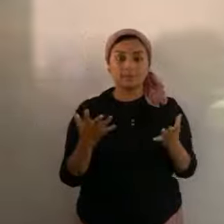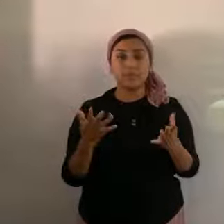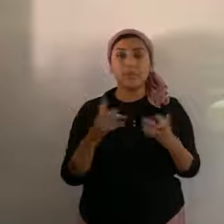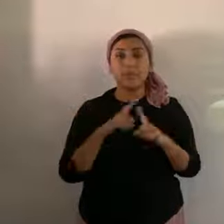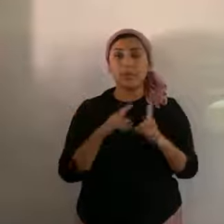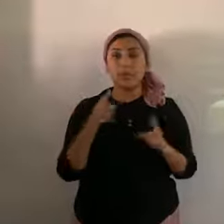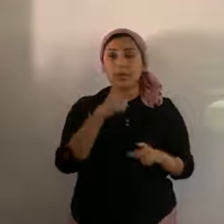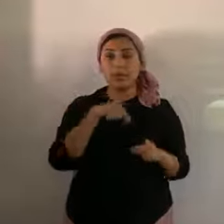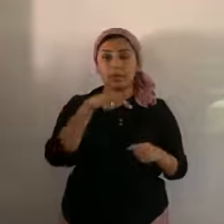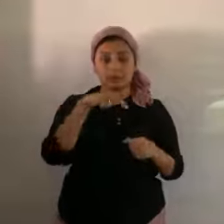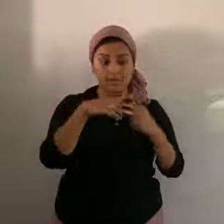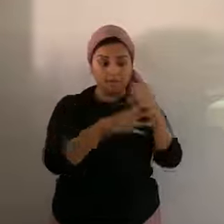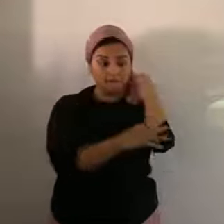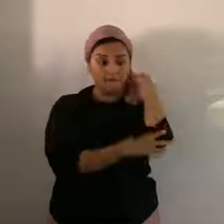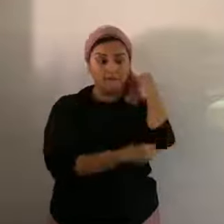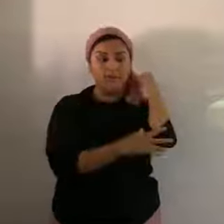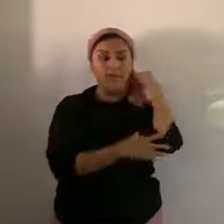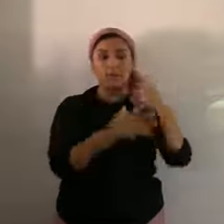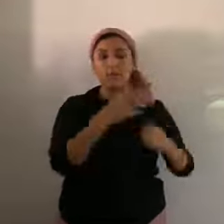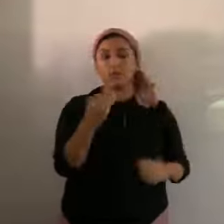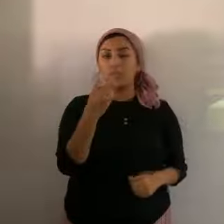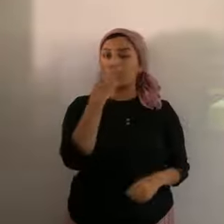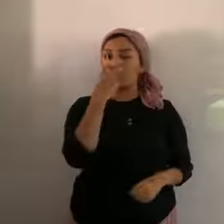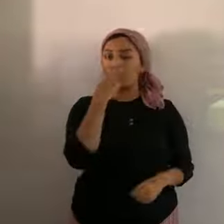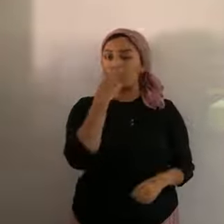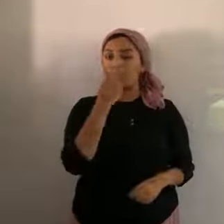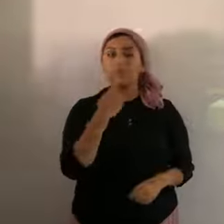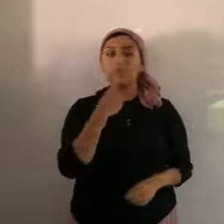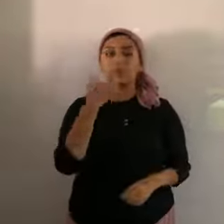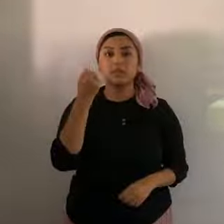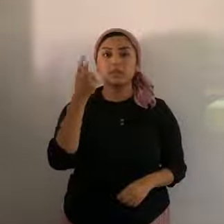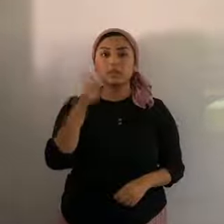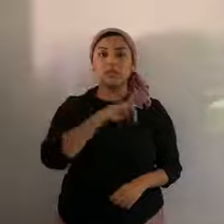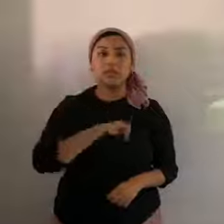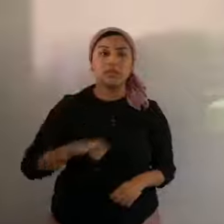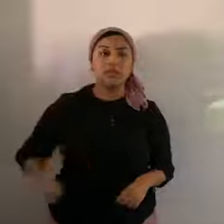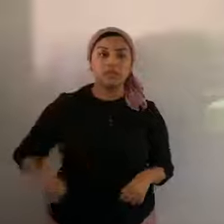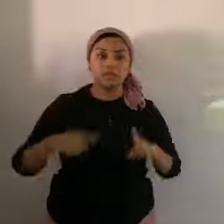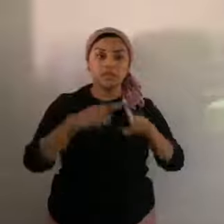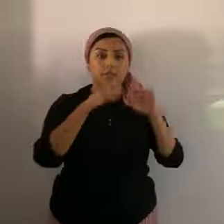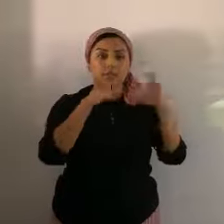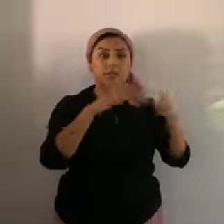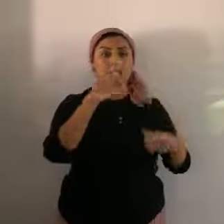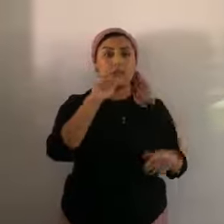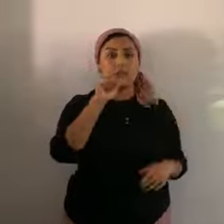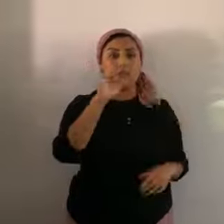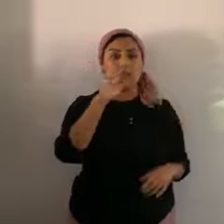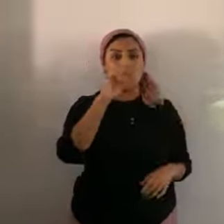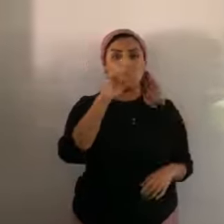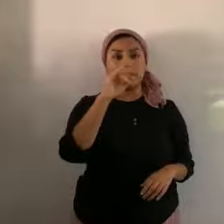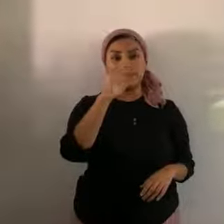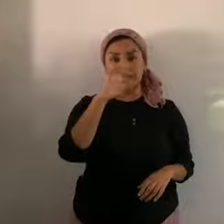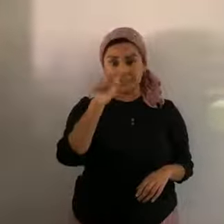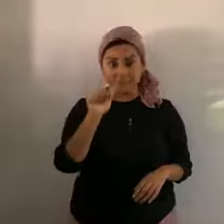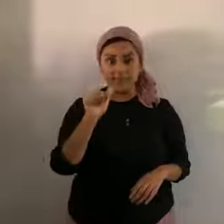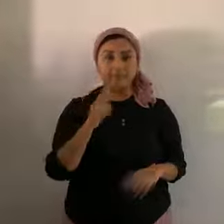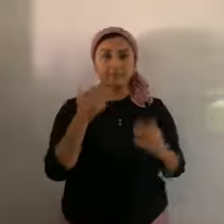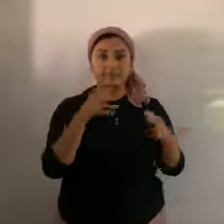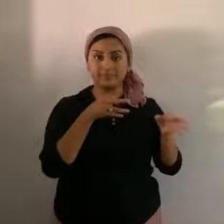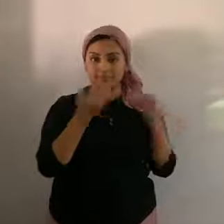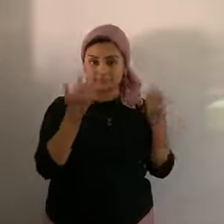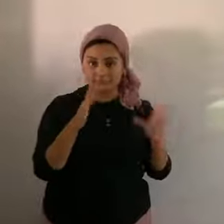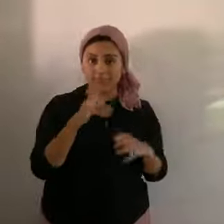eran pobres y ciegos. Así lo declara Yahshua Mashiach de la Keilah de la Odisea, y eso ya lo ministré.